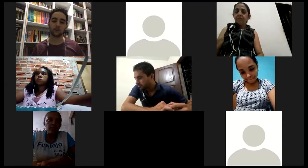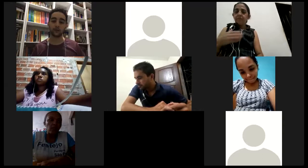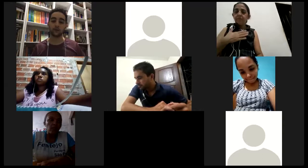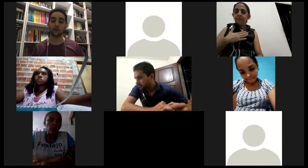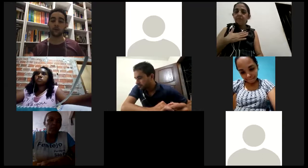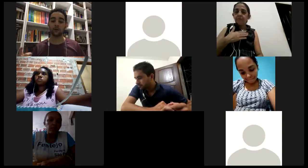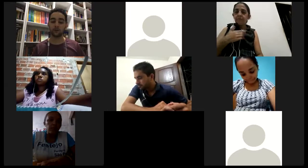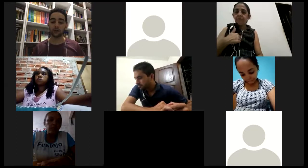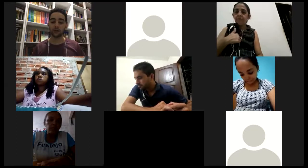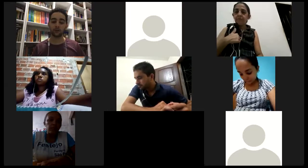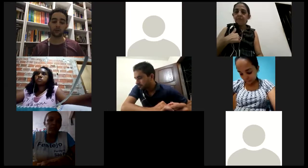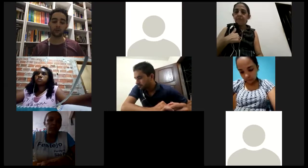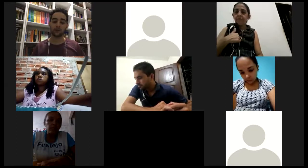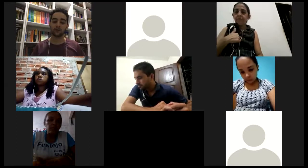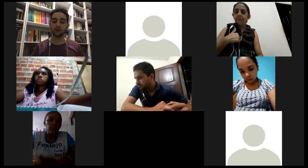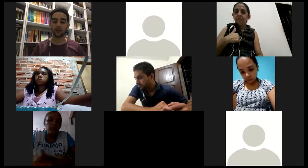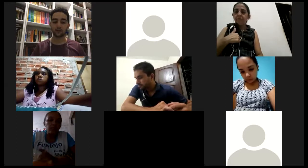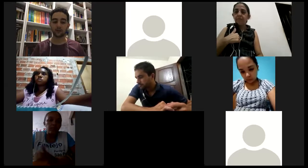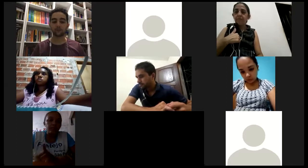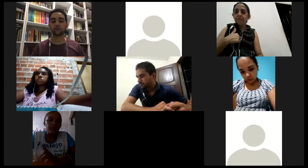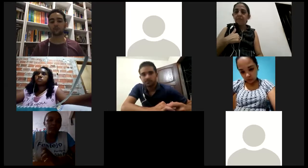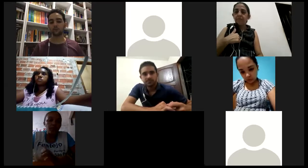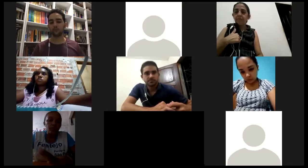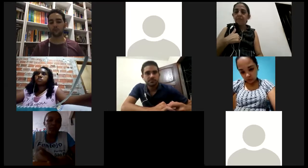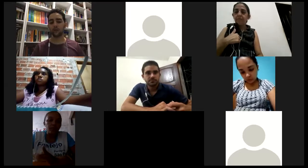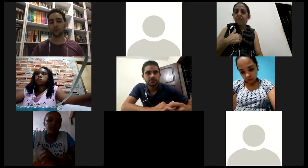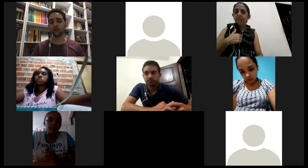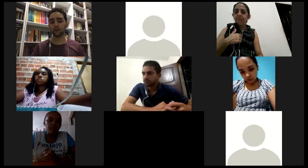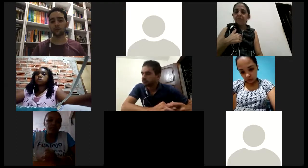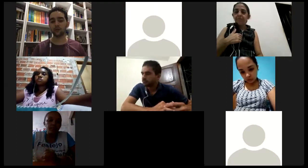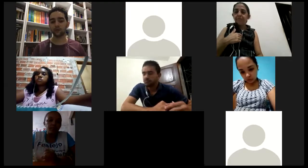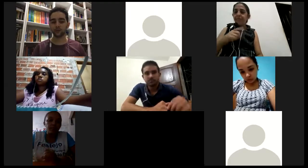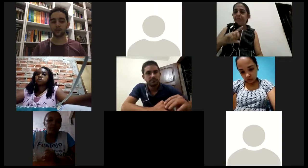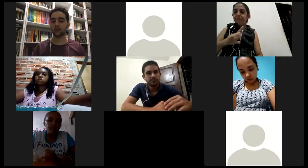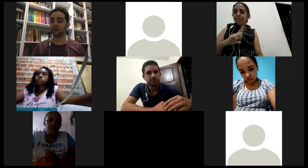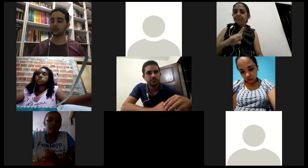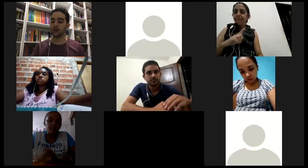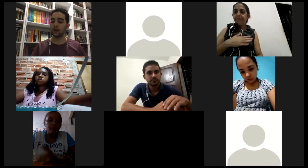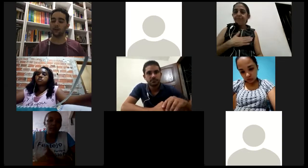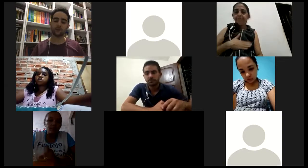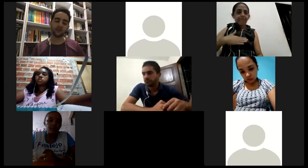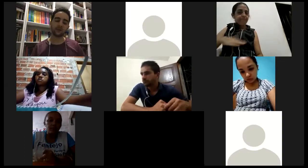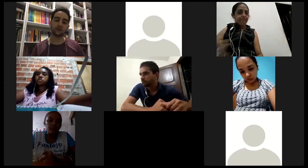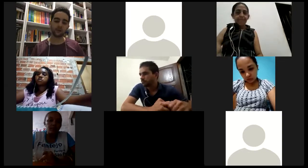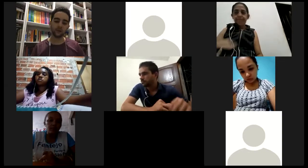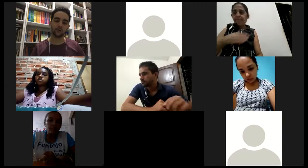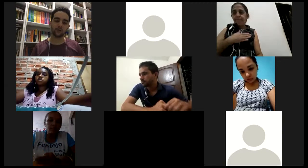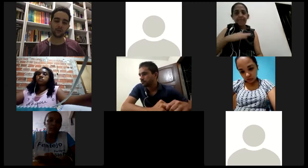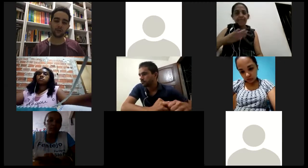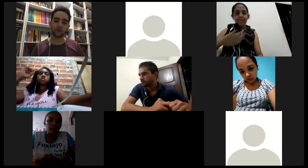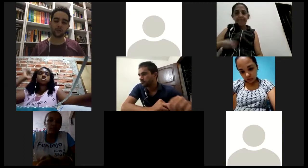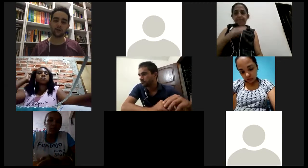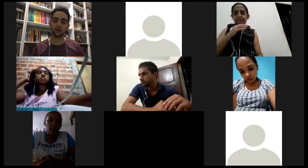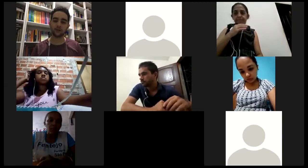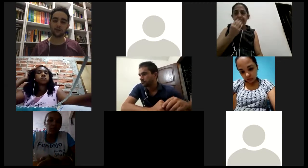cansar os dedos. No sábado a gente começa às 3. No sábado, como são 2 horas seguidas, é mais ou menos na mesma divisão que